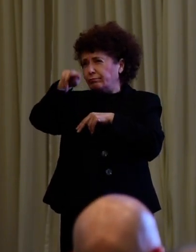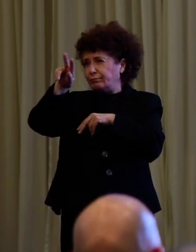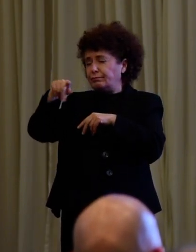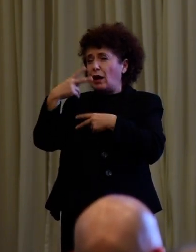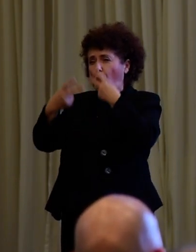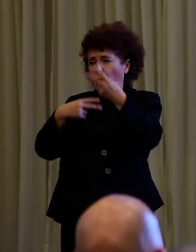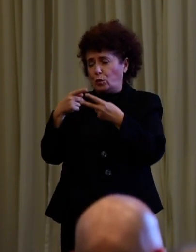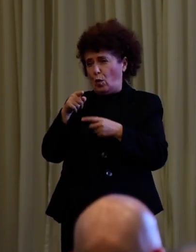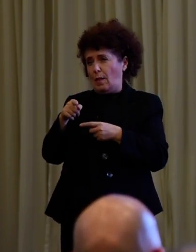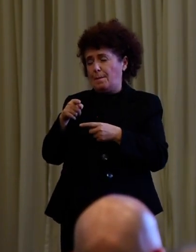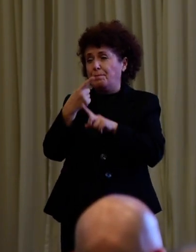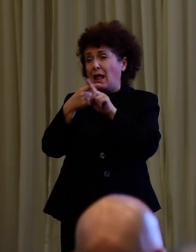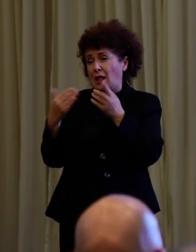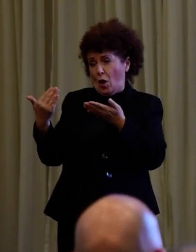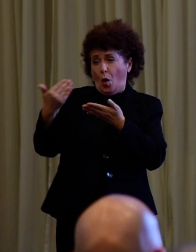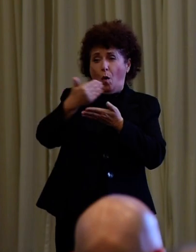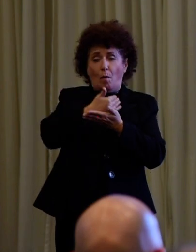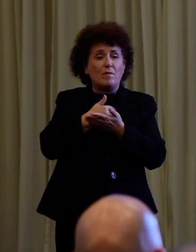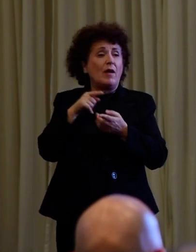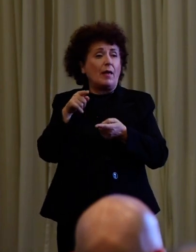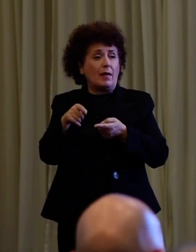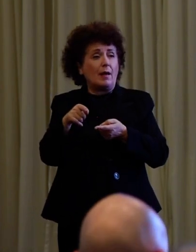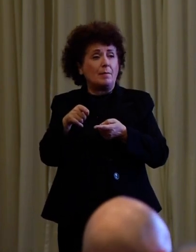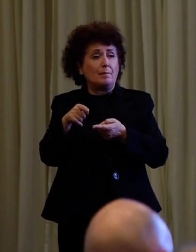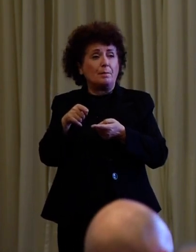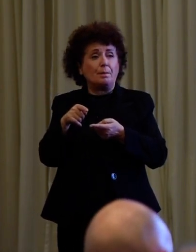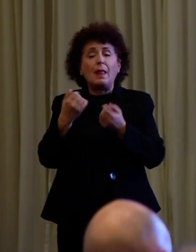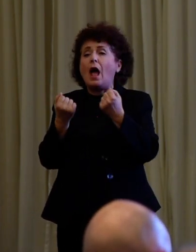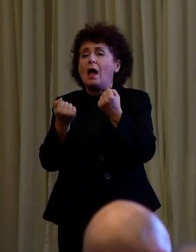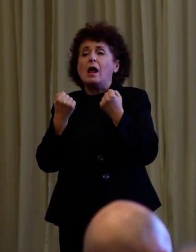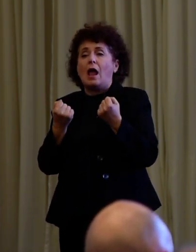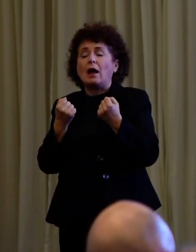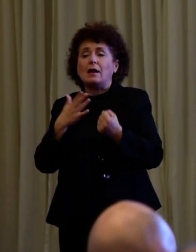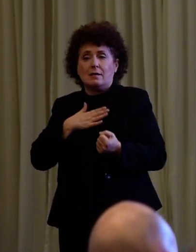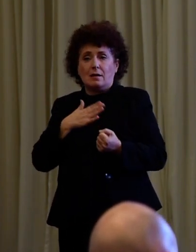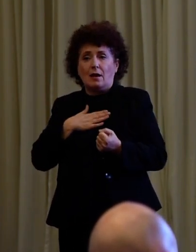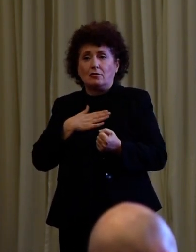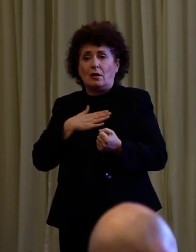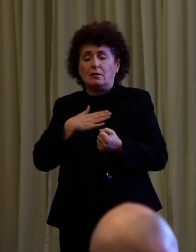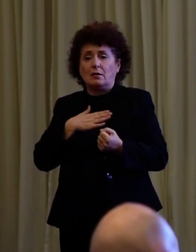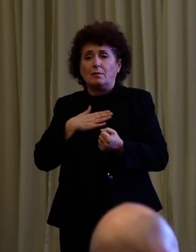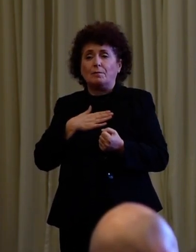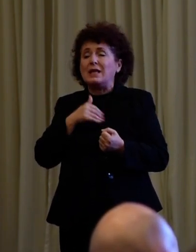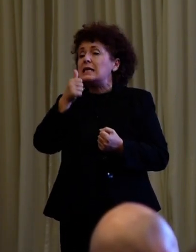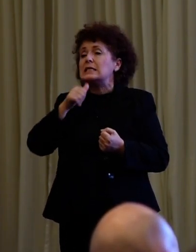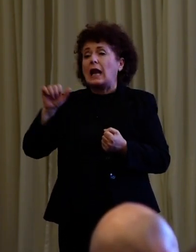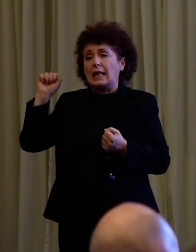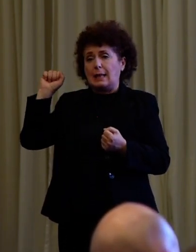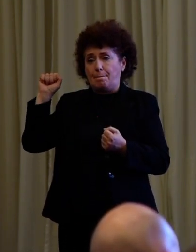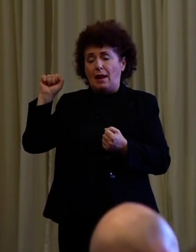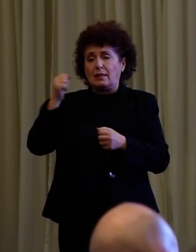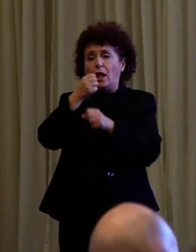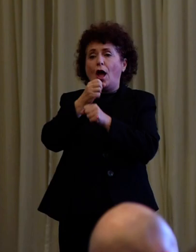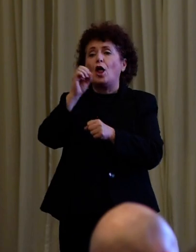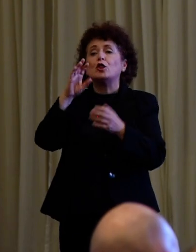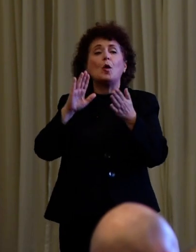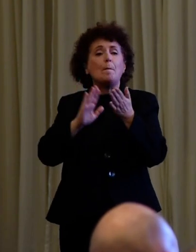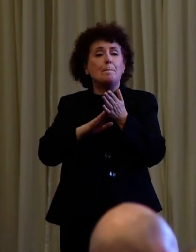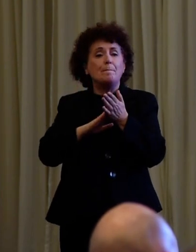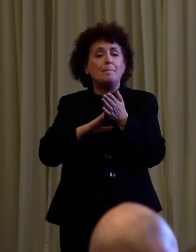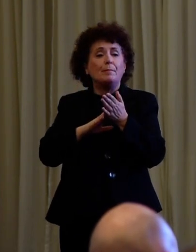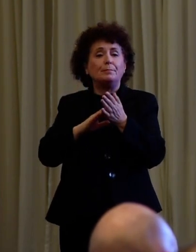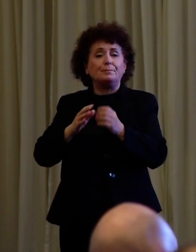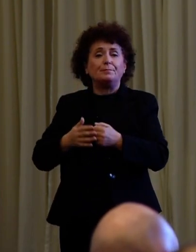Дело што го опфаќа, да речам, јакнењето на нашата партија, на Зелената партија ДОМ.